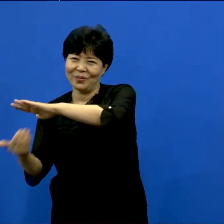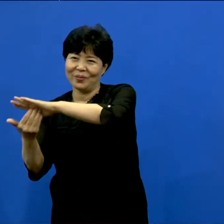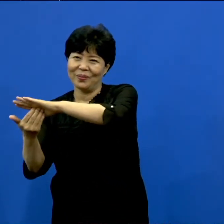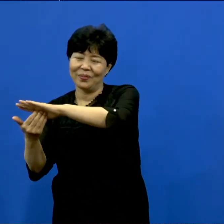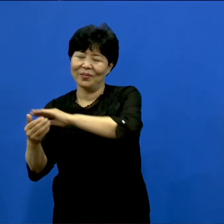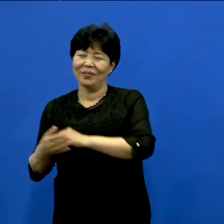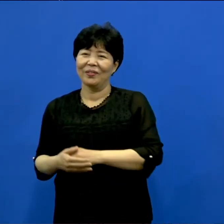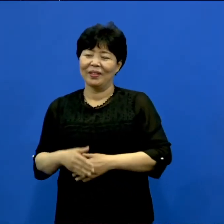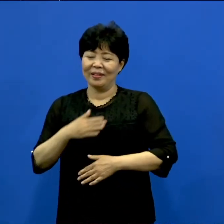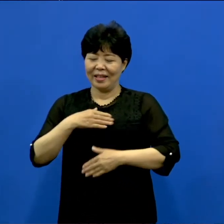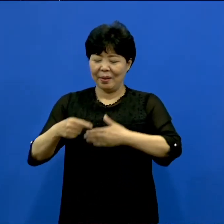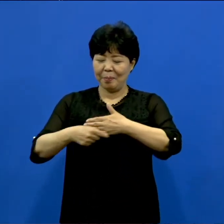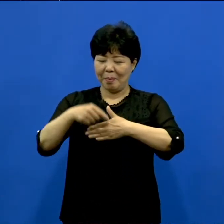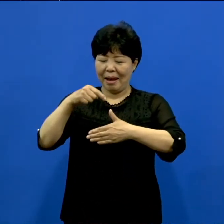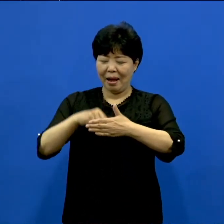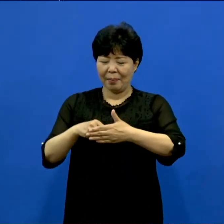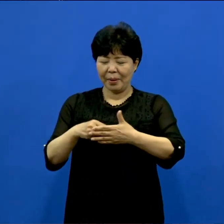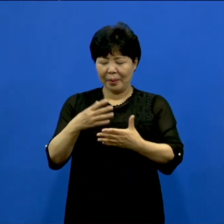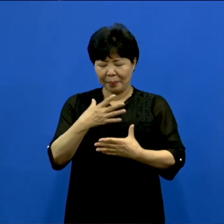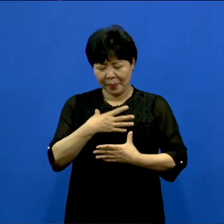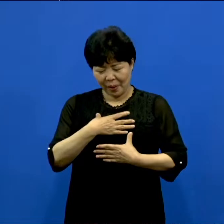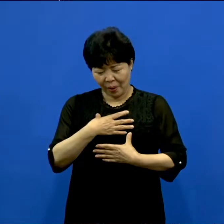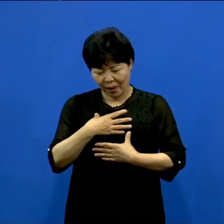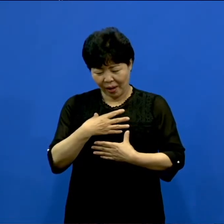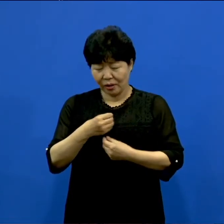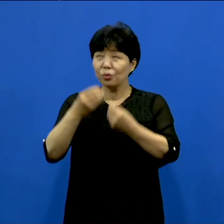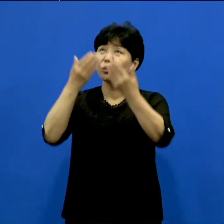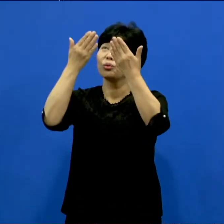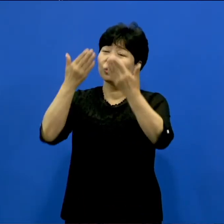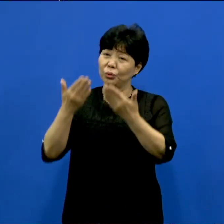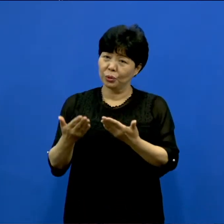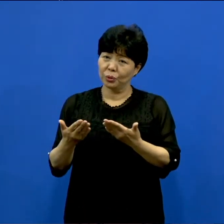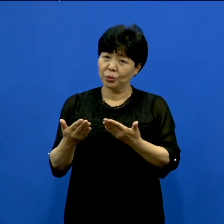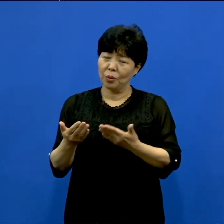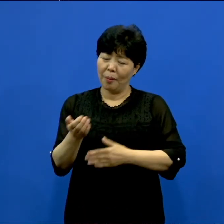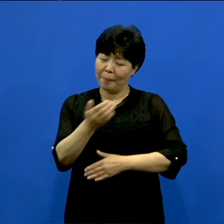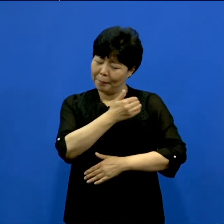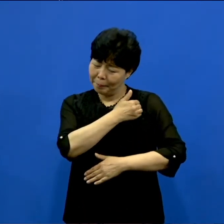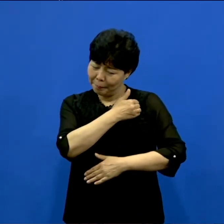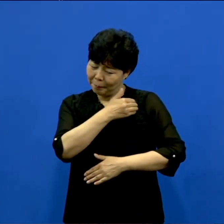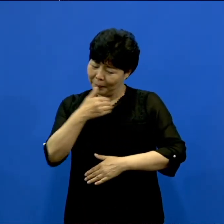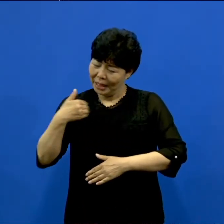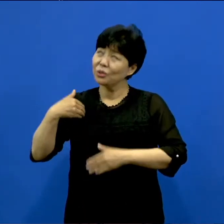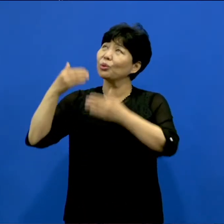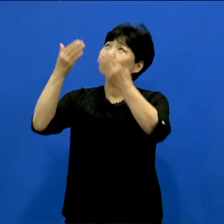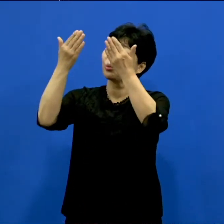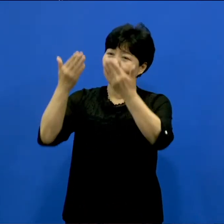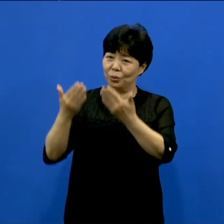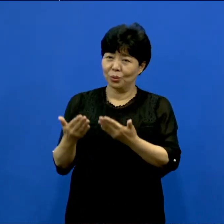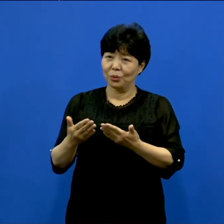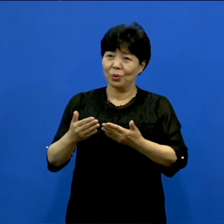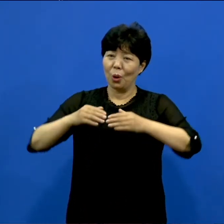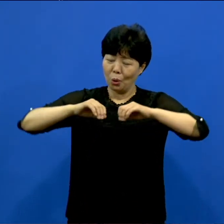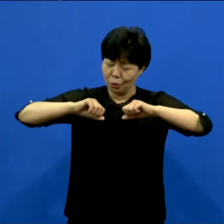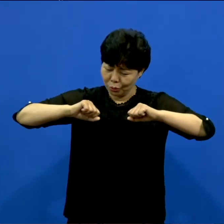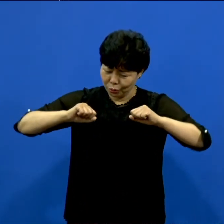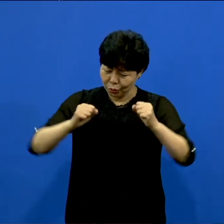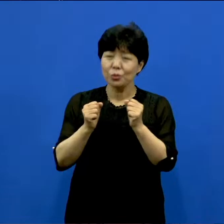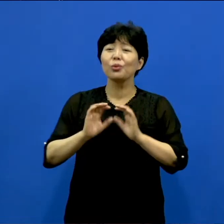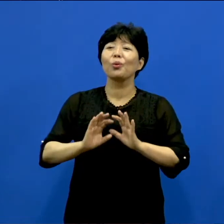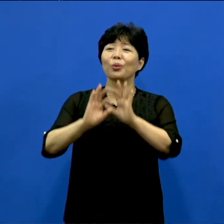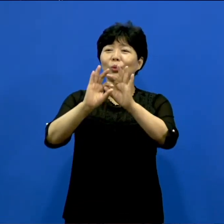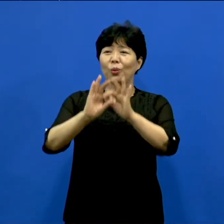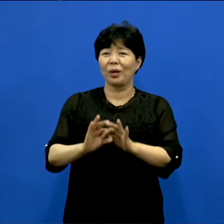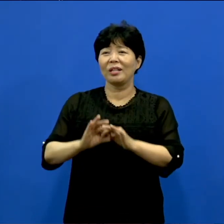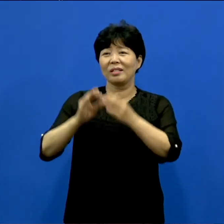마음의 안정감도, 평안도, 우리에게 모든 있는 묶여 있는 것도 하나님의 순종을 통해 이르는 거예요.